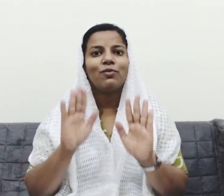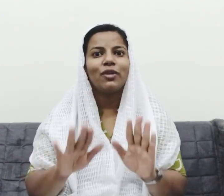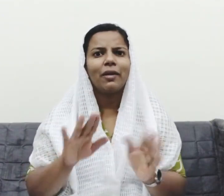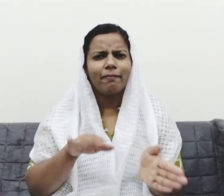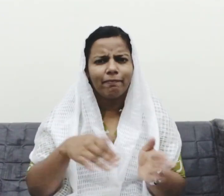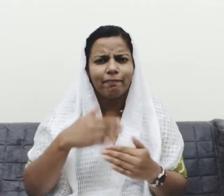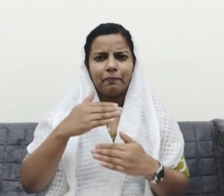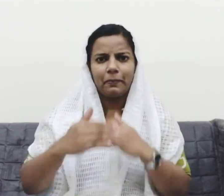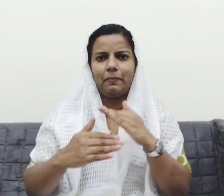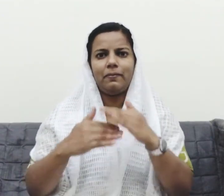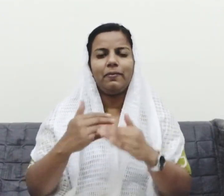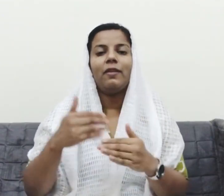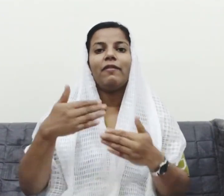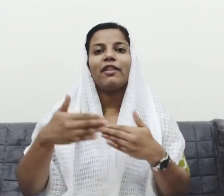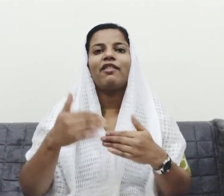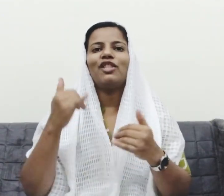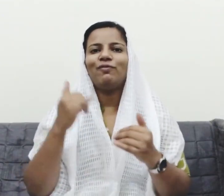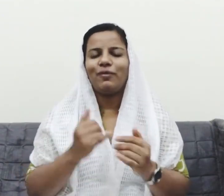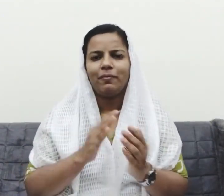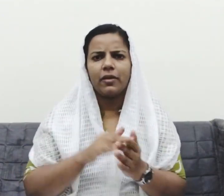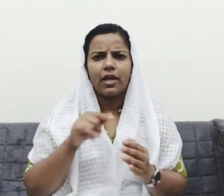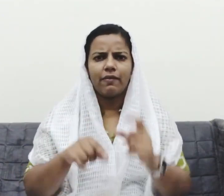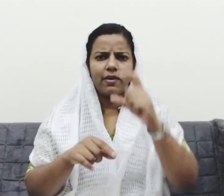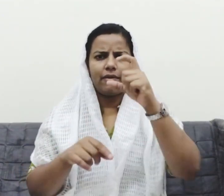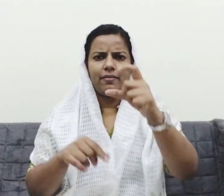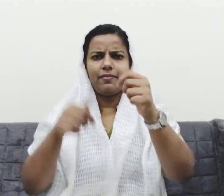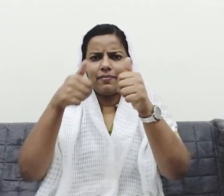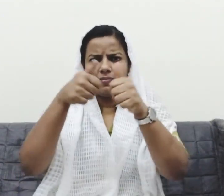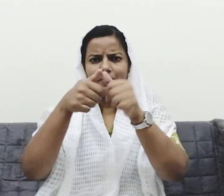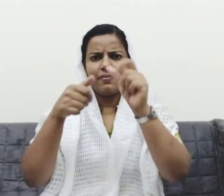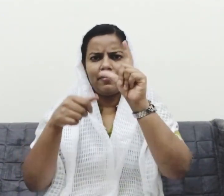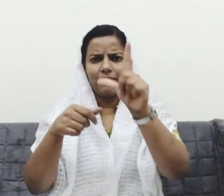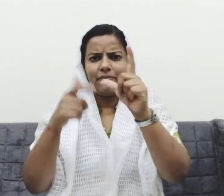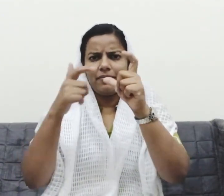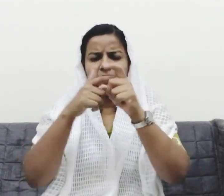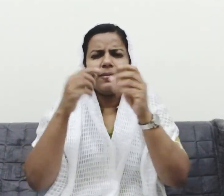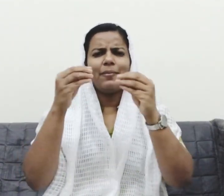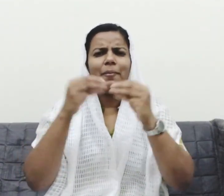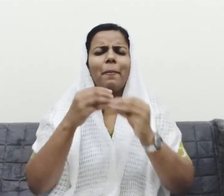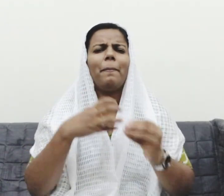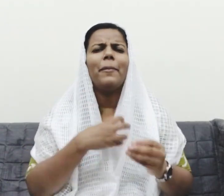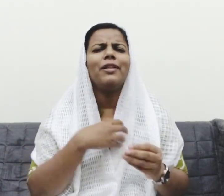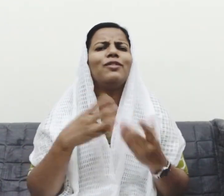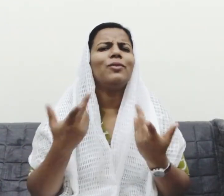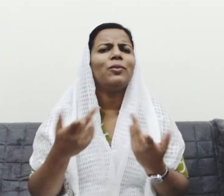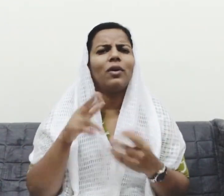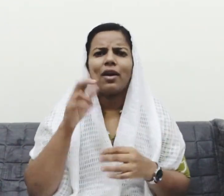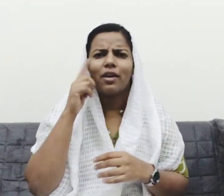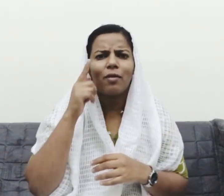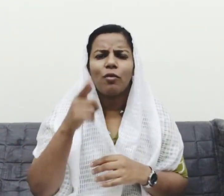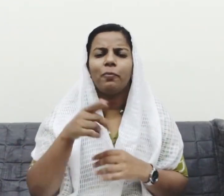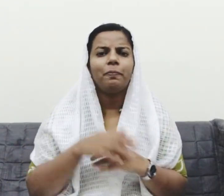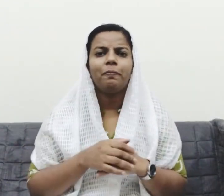അനുദിനം രൂപാന്തരം വന്നുകൊണ്ടിരിക്കണം. ഇവിടെ കാലേബിന്റെ മനസ്സിനെ കുറിച്ച് പറയുമ്പം എന്തുവാ കാലേബിന്റെ, നമുക്കറിയാം